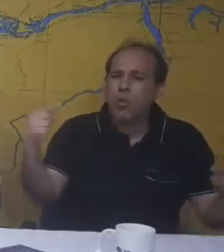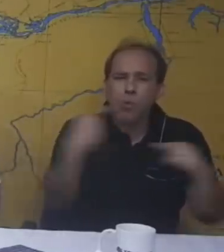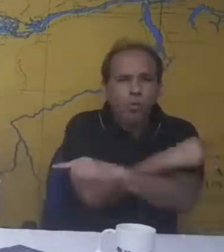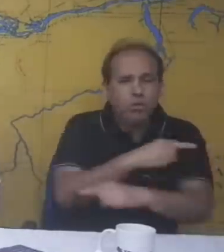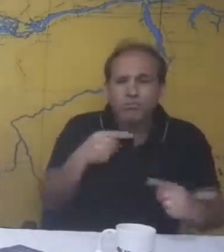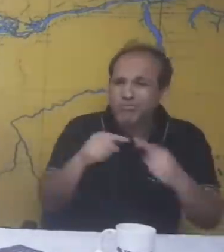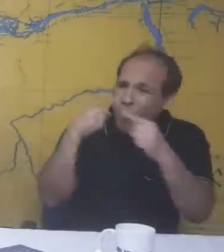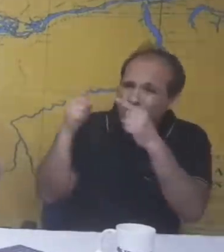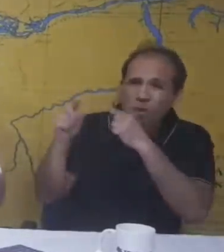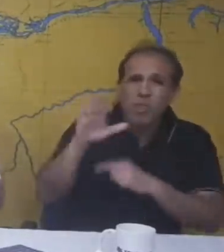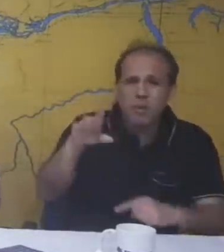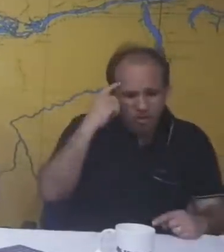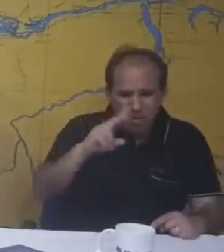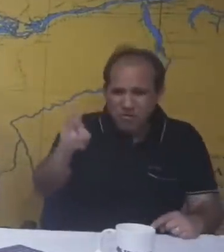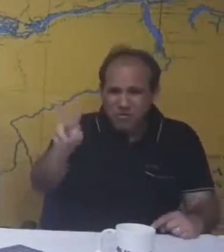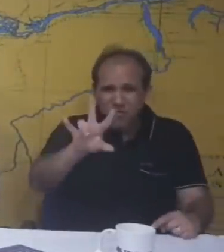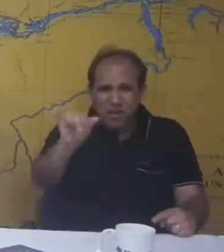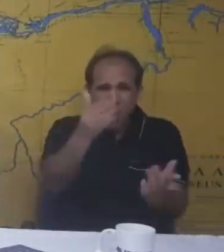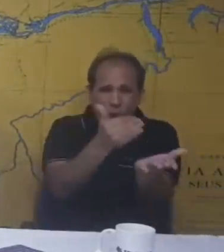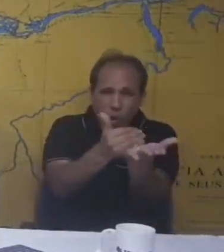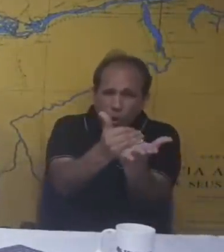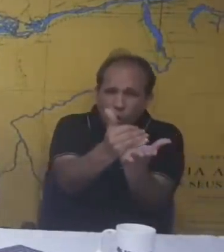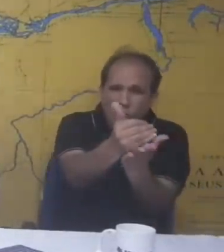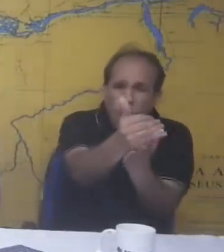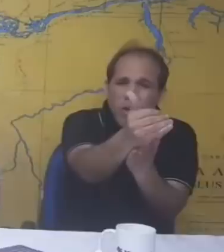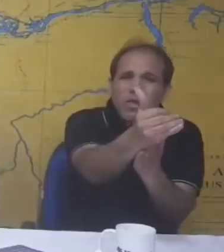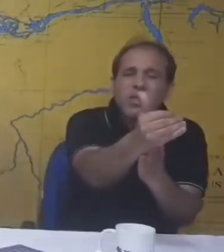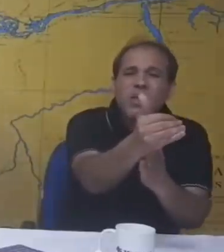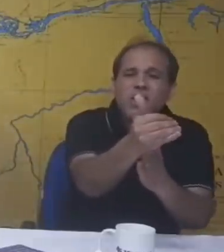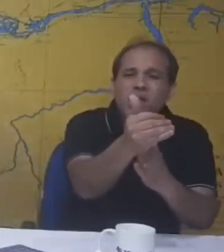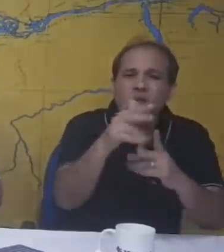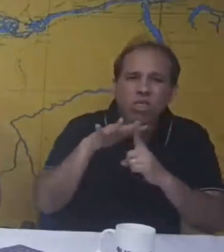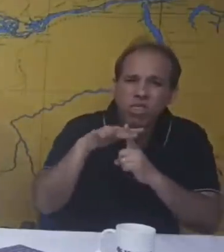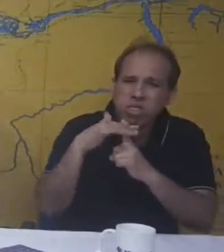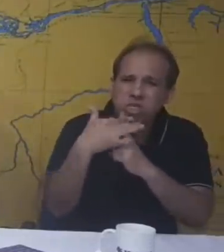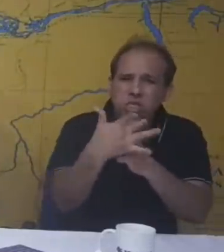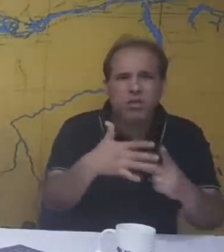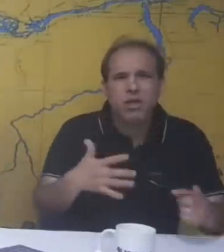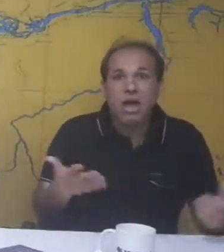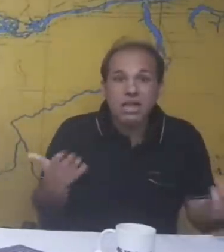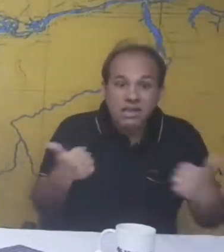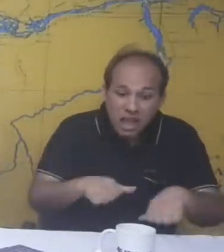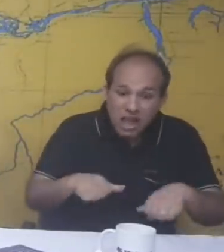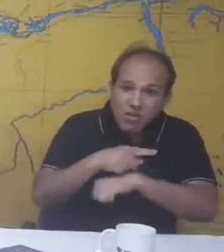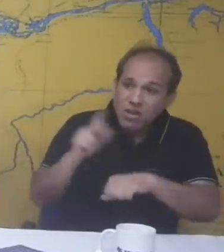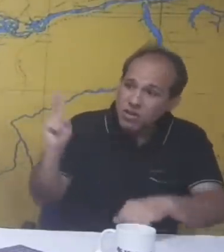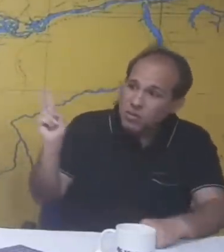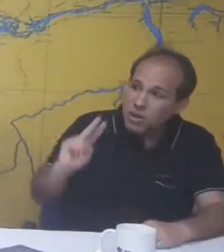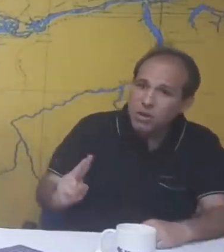ele ia entrar naquela linha, o Hugo Chávez, né? Que inclusive levou um dos países mais ricos